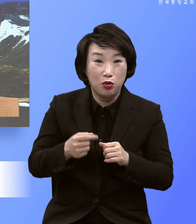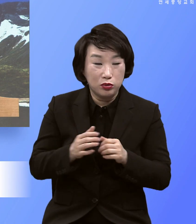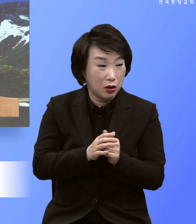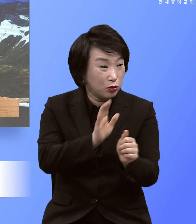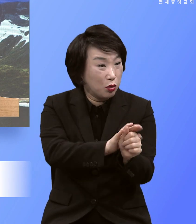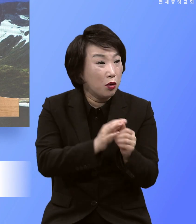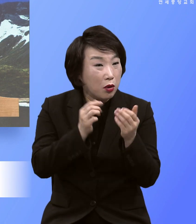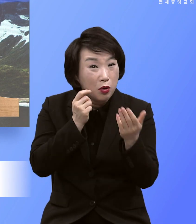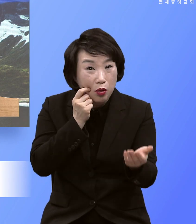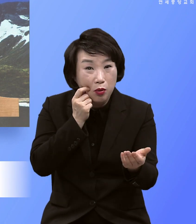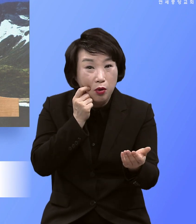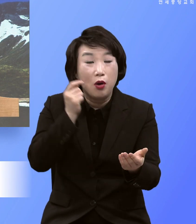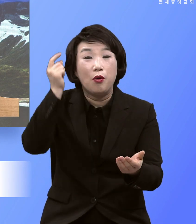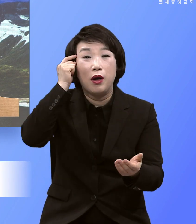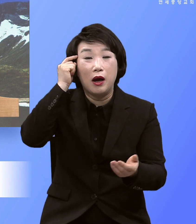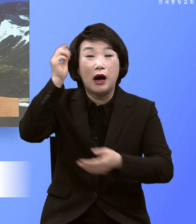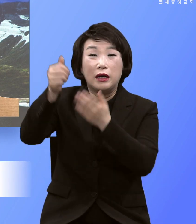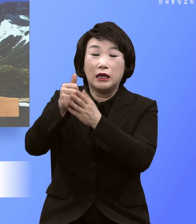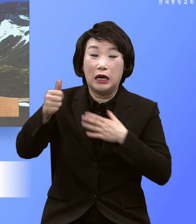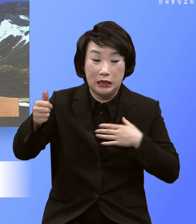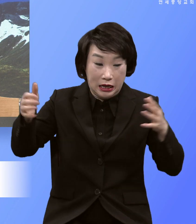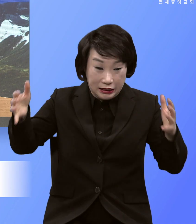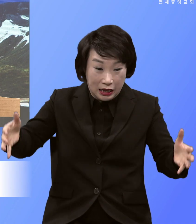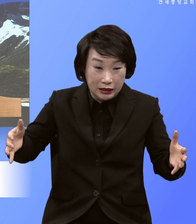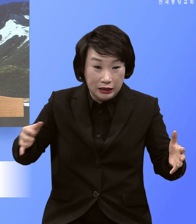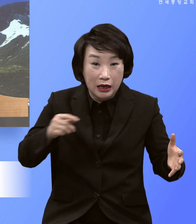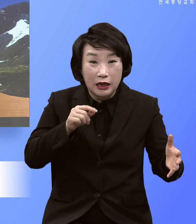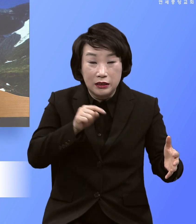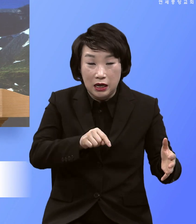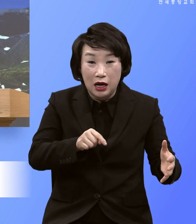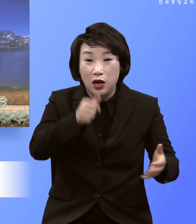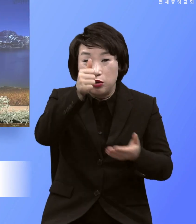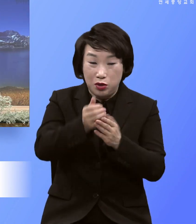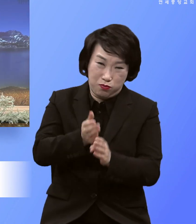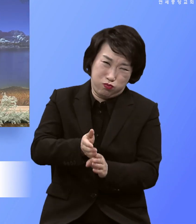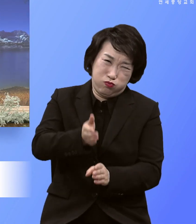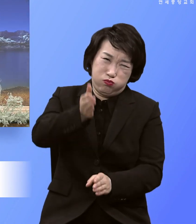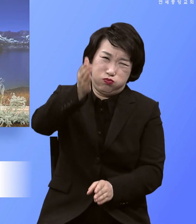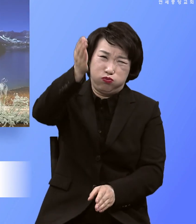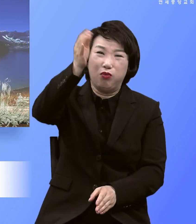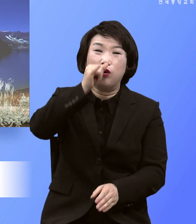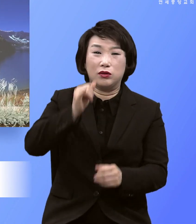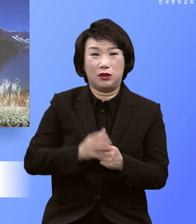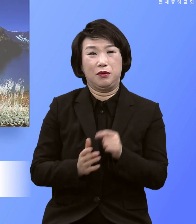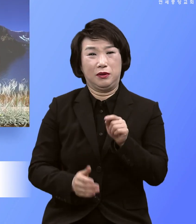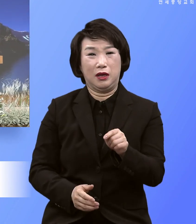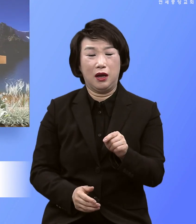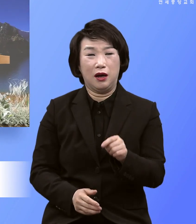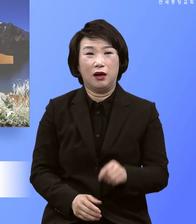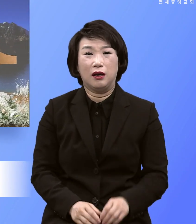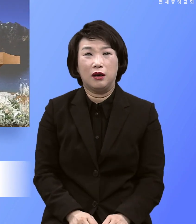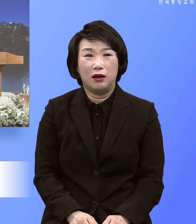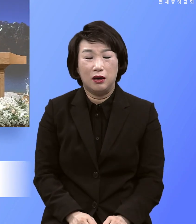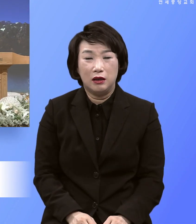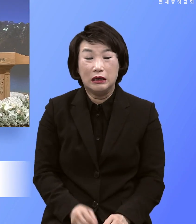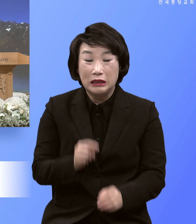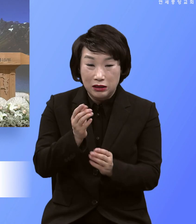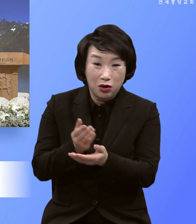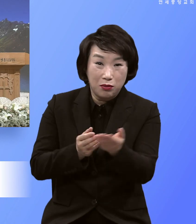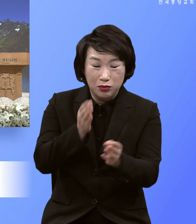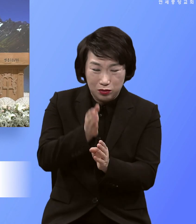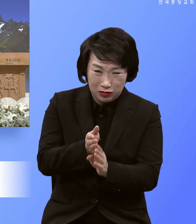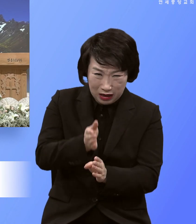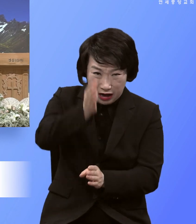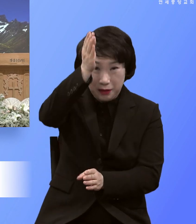없는 것은 하나님과 나와 사이에 죄의 담이 가로막혔기 때문에 이 담